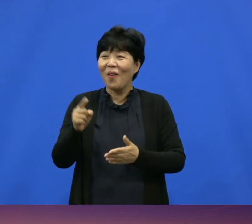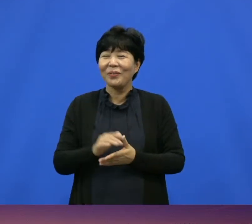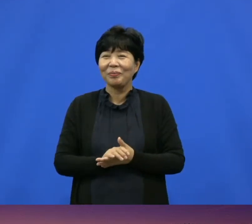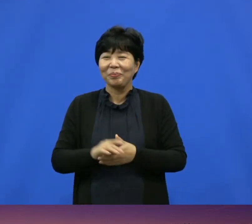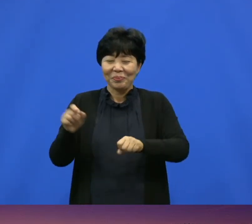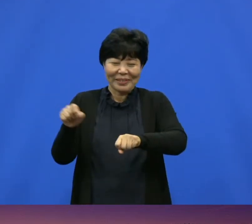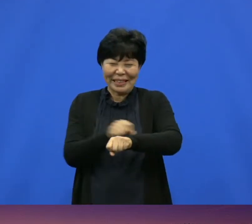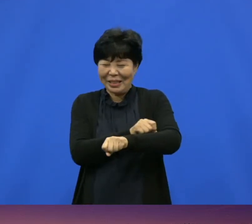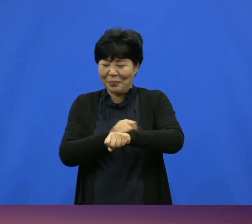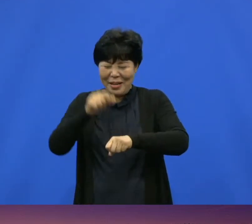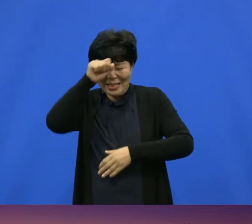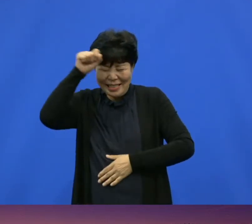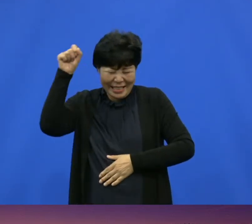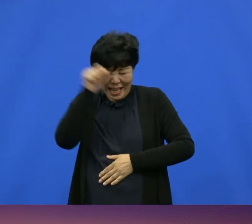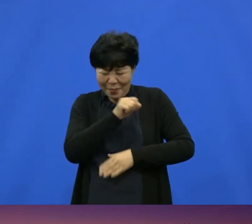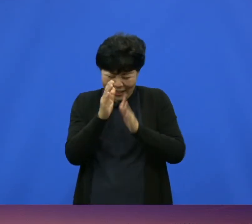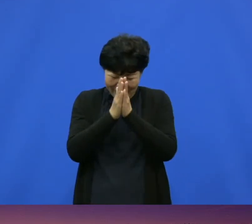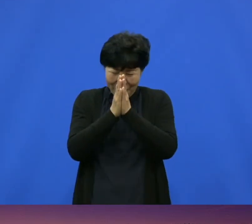꼼짝 못하도록